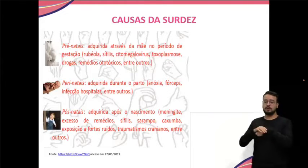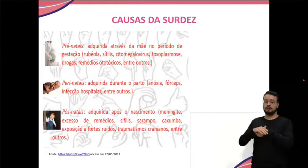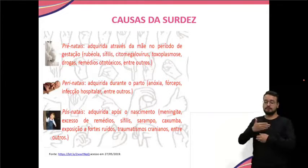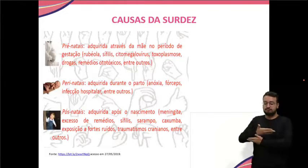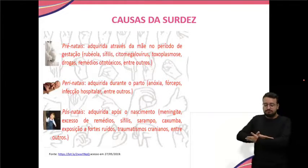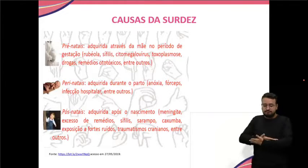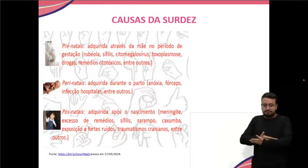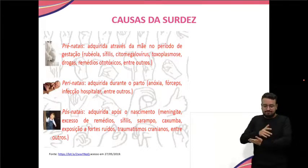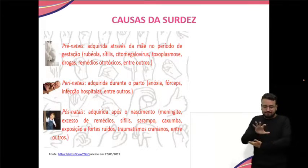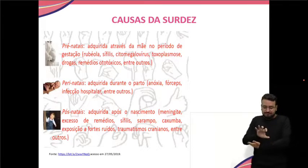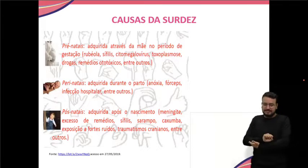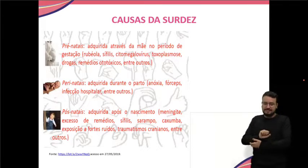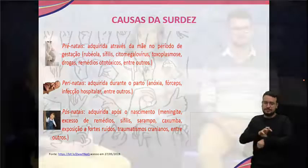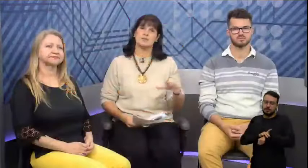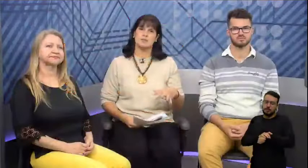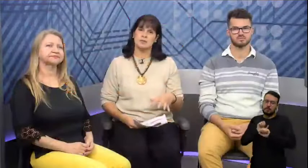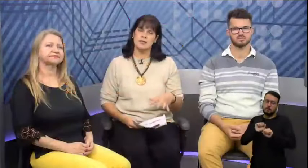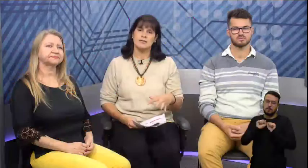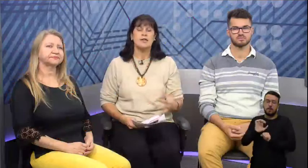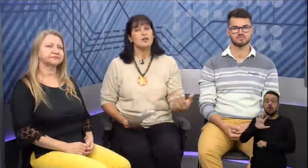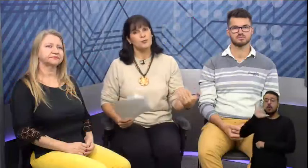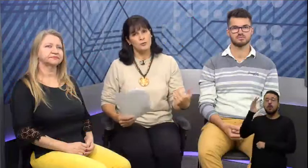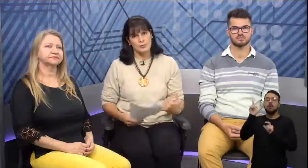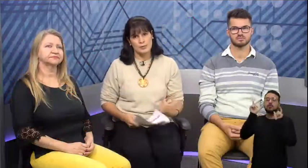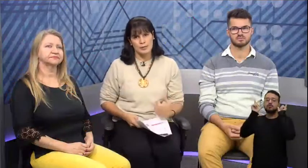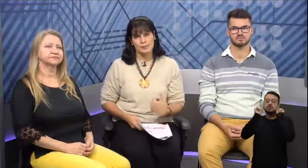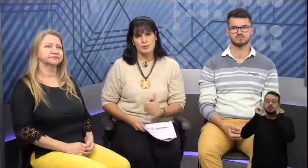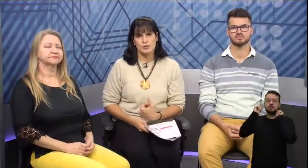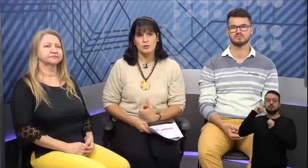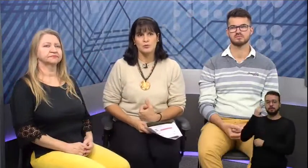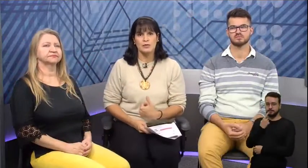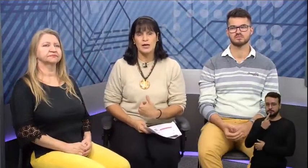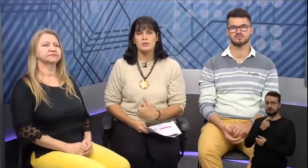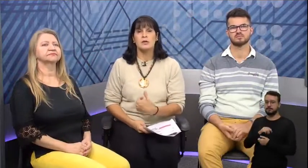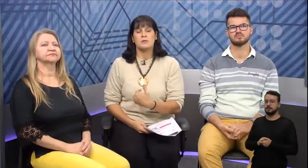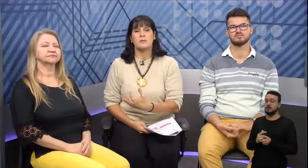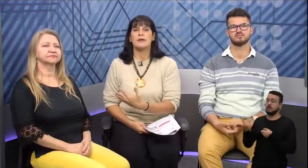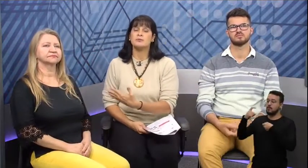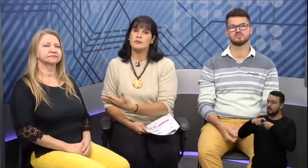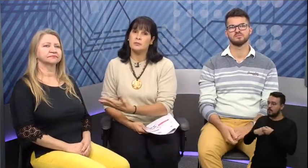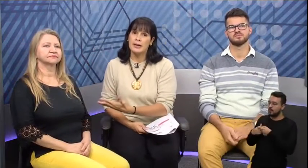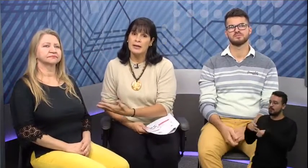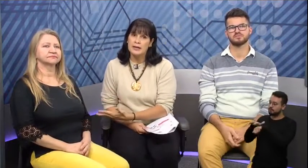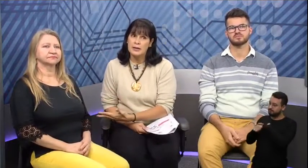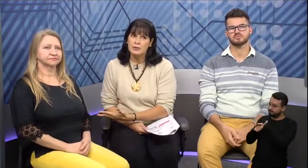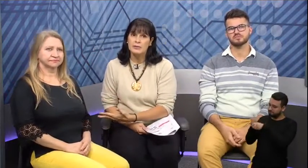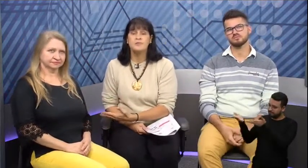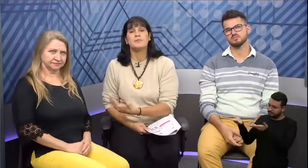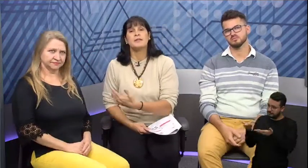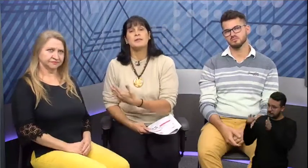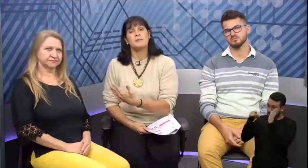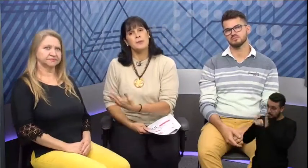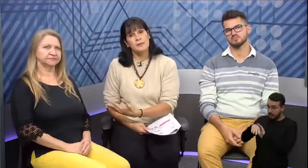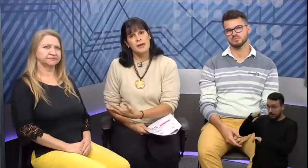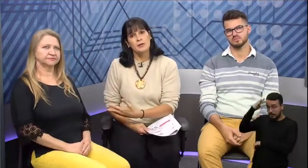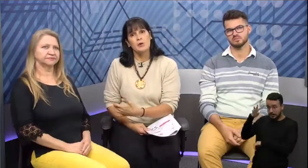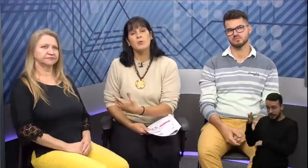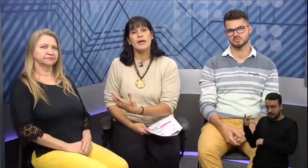essas são as principais causas da surdez. E voltamos aqui para os nossos convidados, perguntando para a Cleusa, primeiro, como que ela